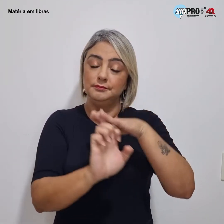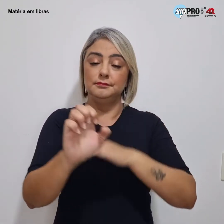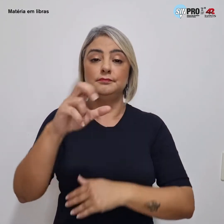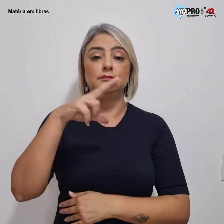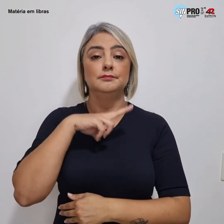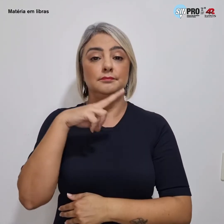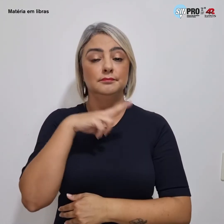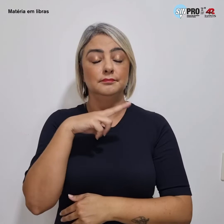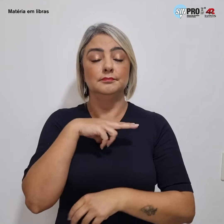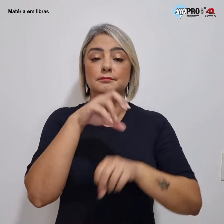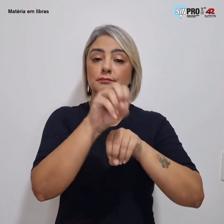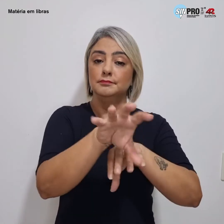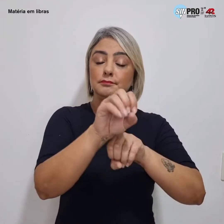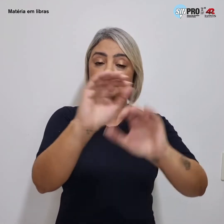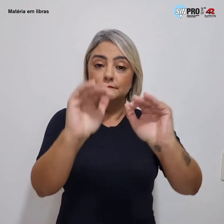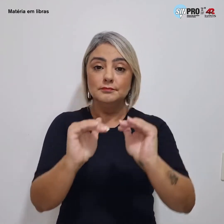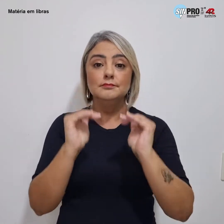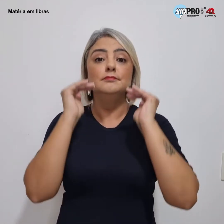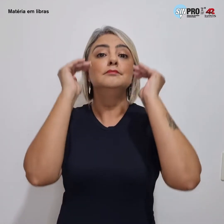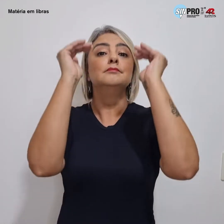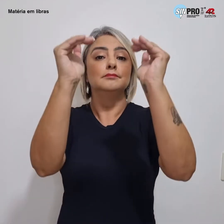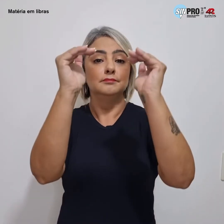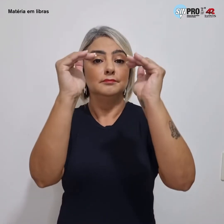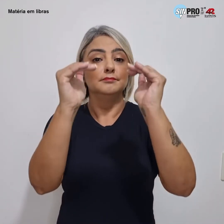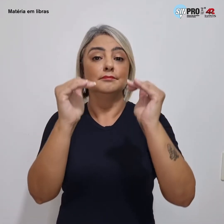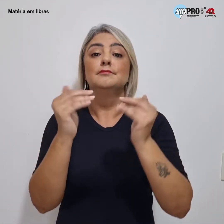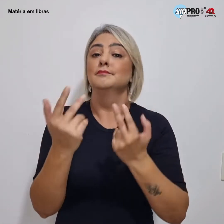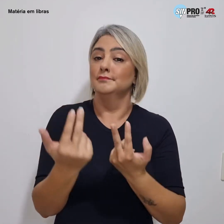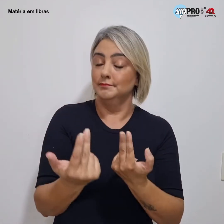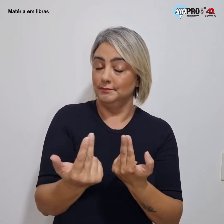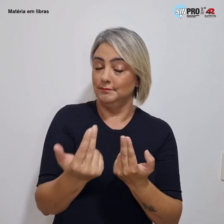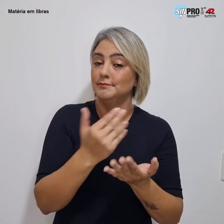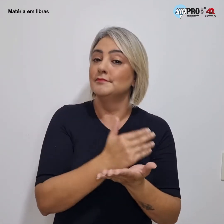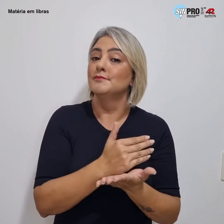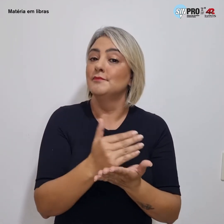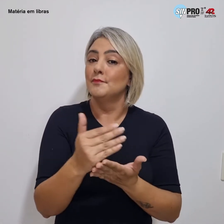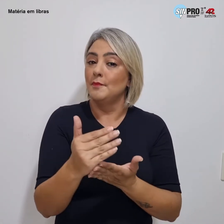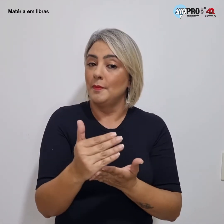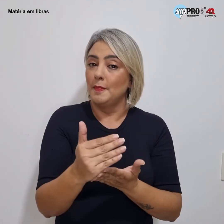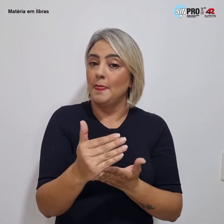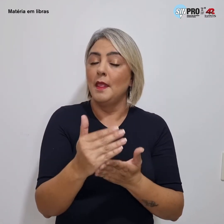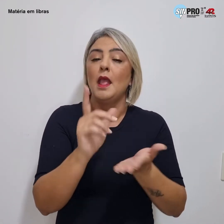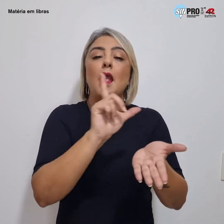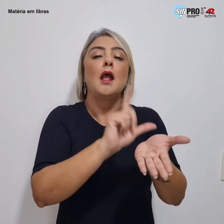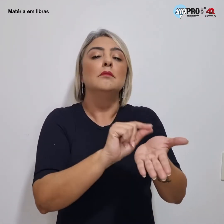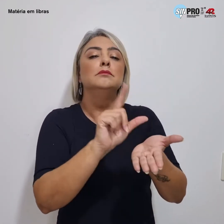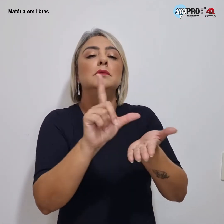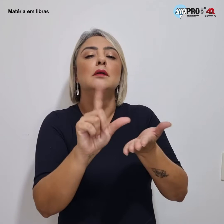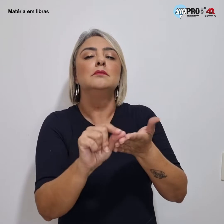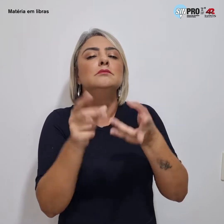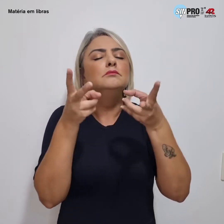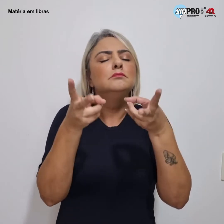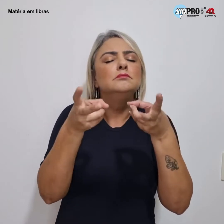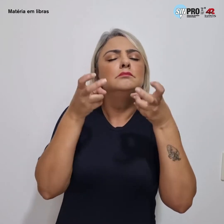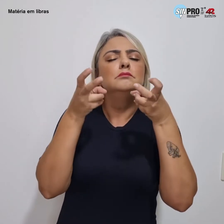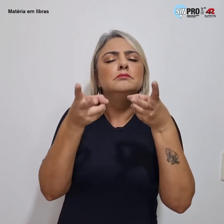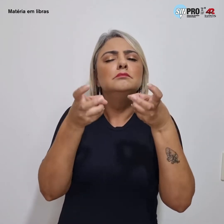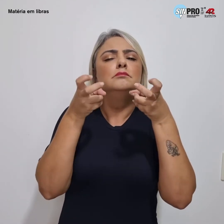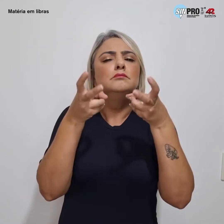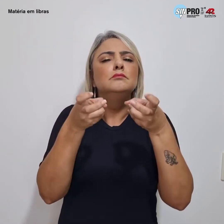da privatização da educação superior. Assim, começo esse artigo pela observação